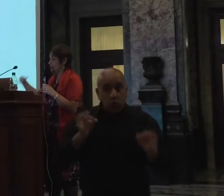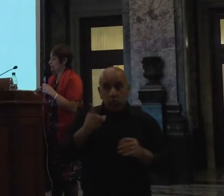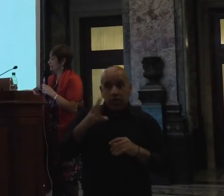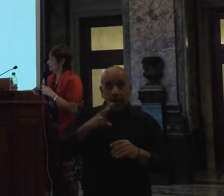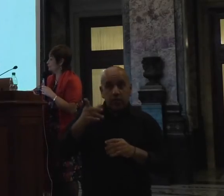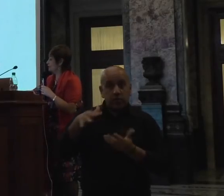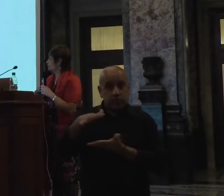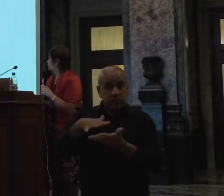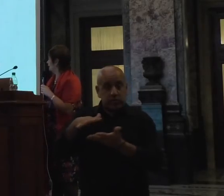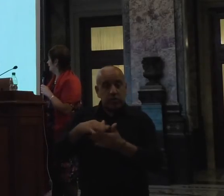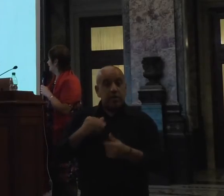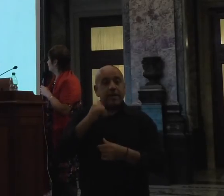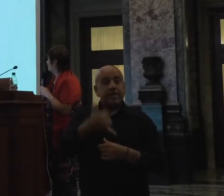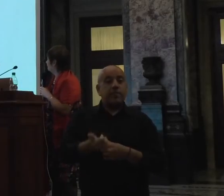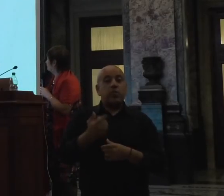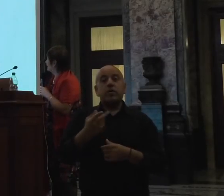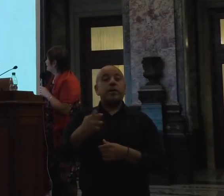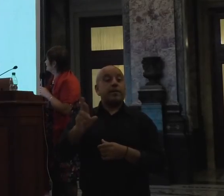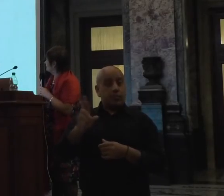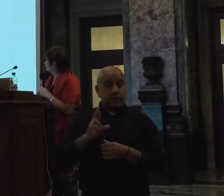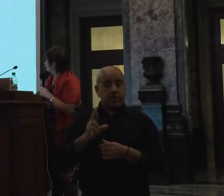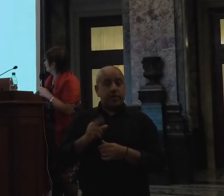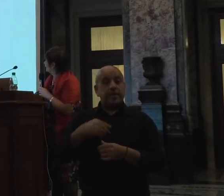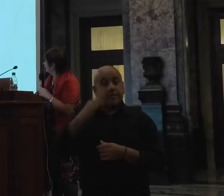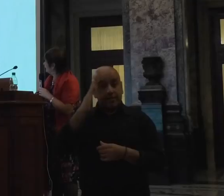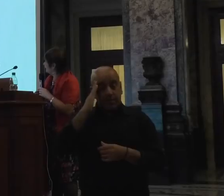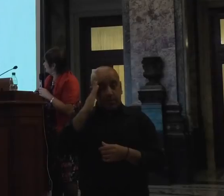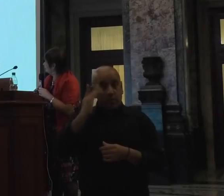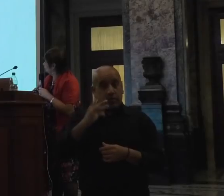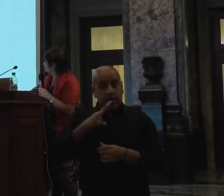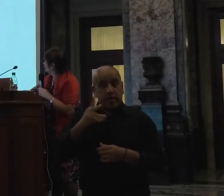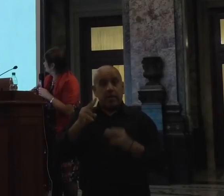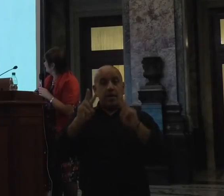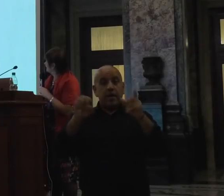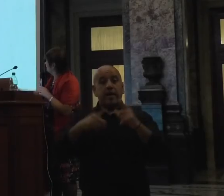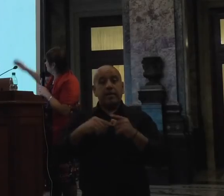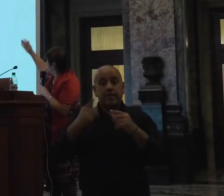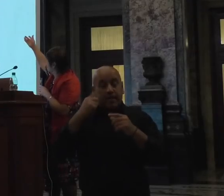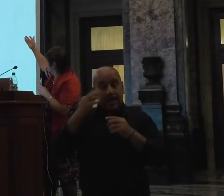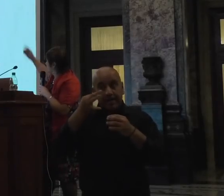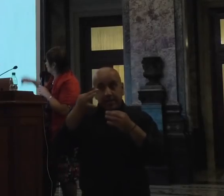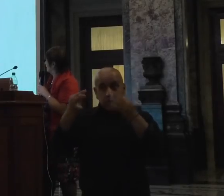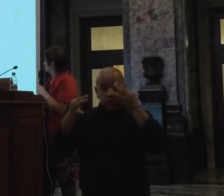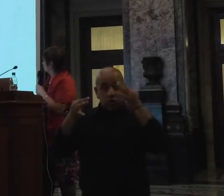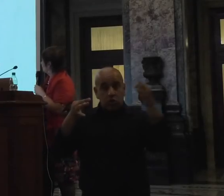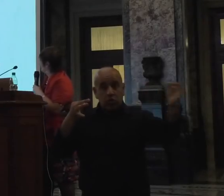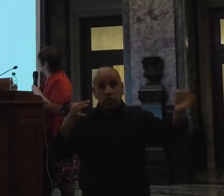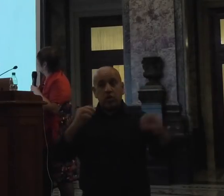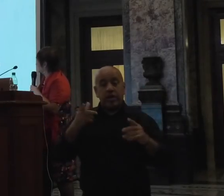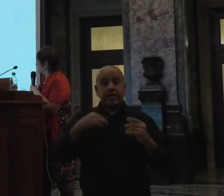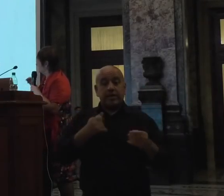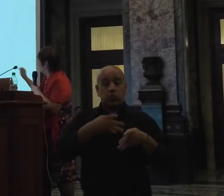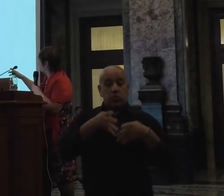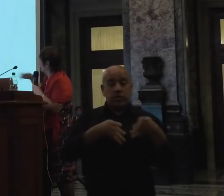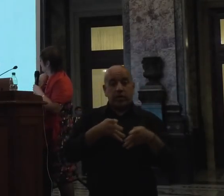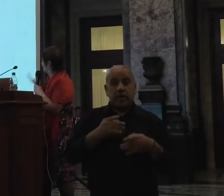algo y tenemos que responder a eso. Sabemos que la atención endógena es flexible, mientras que la exógena es automática,